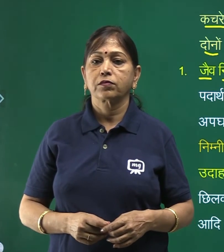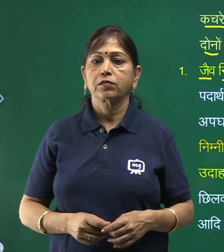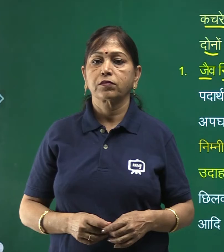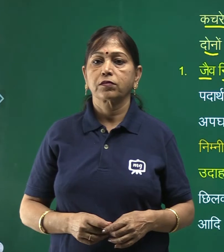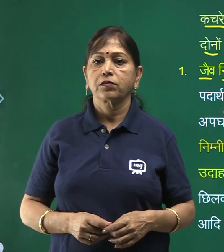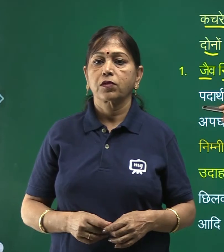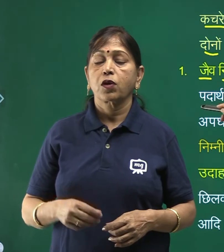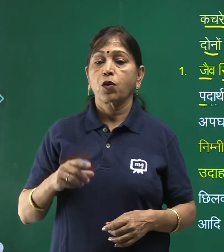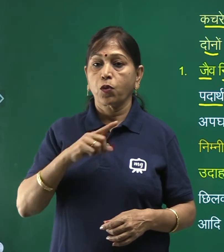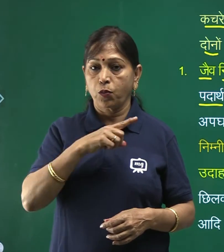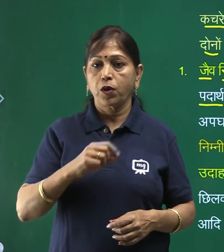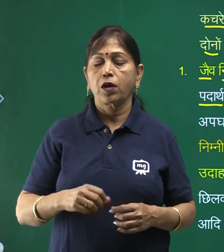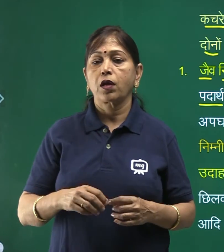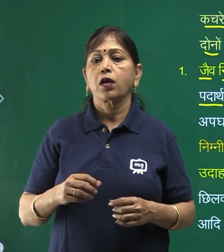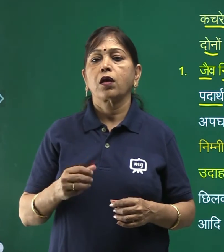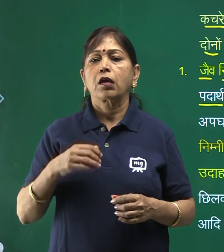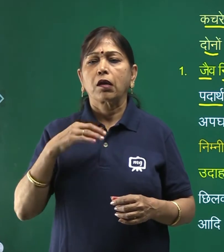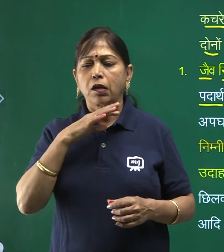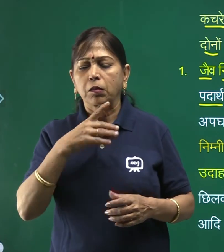वे अपशिष्ट पदार्थ